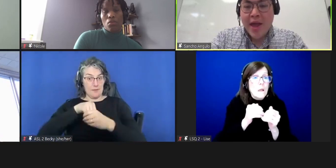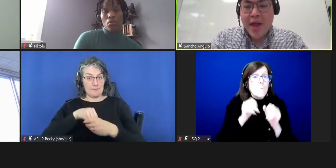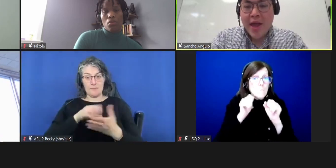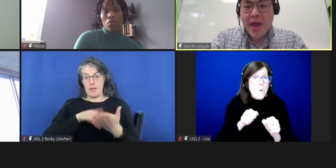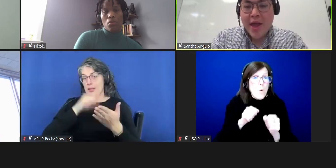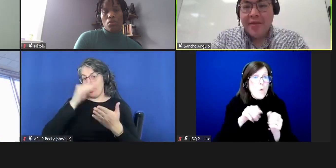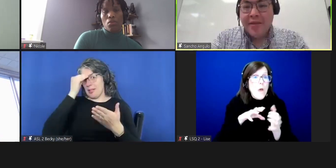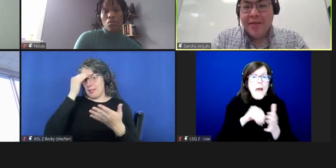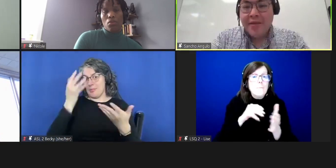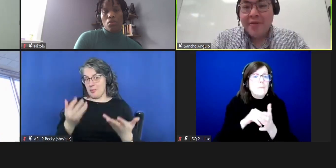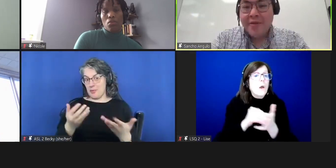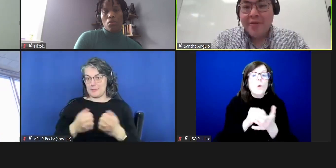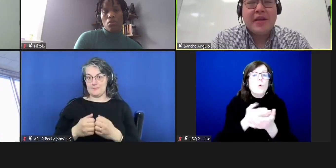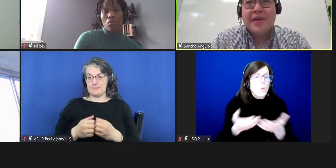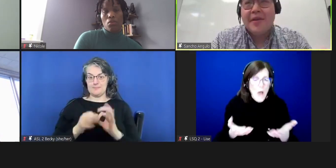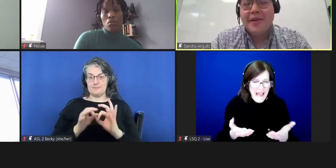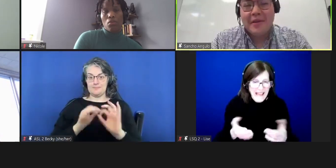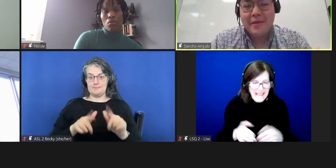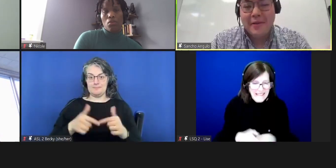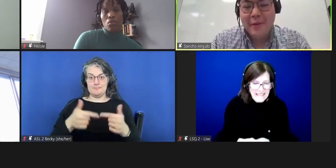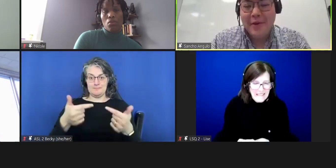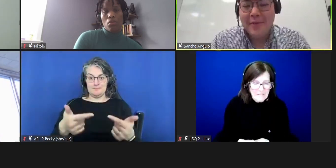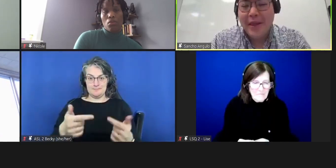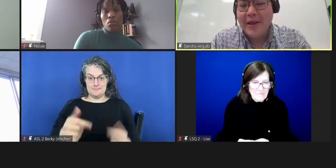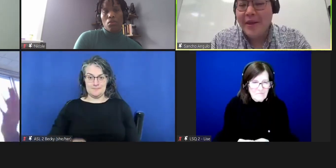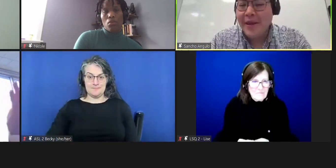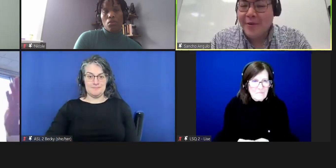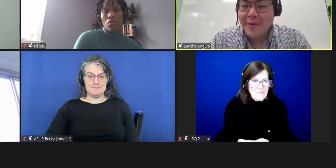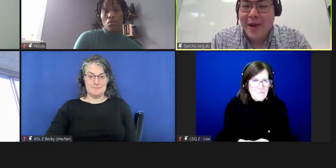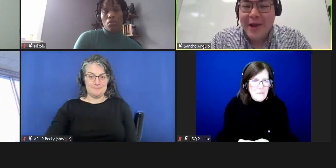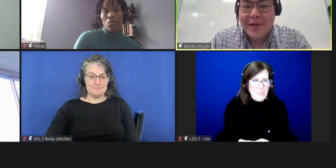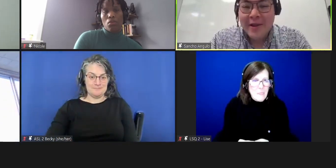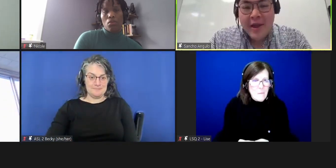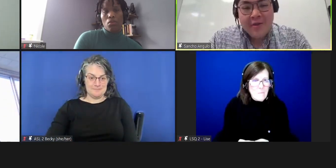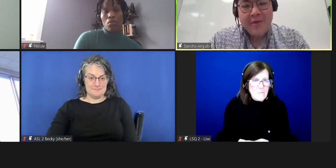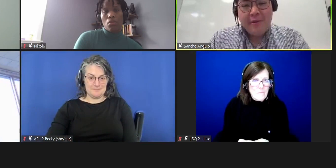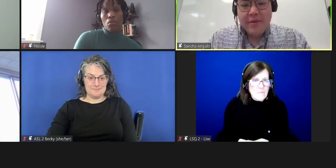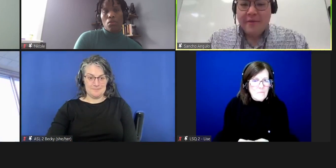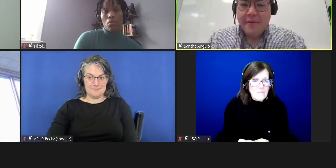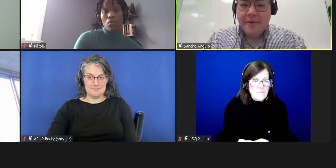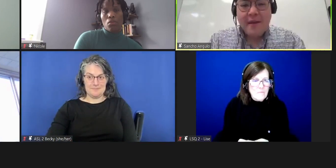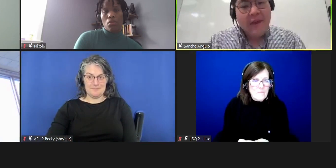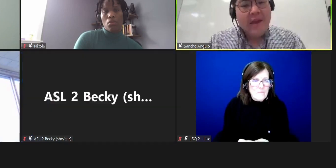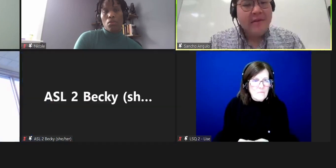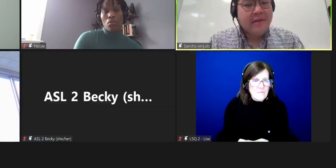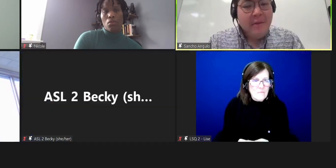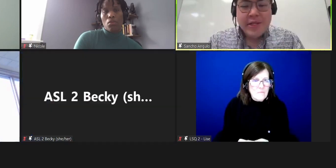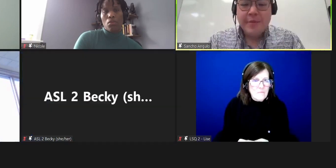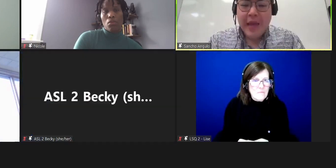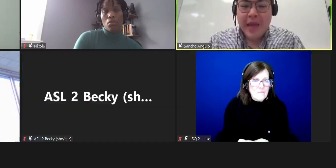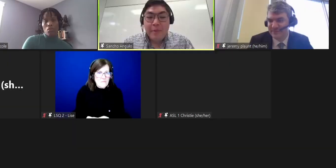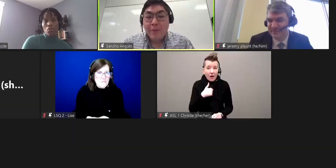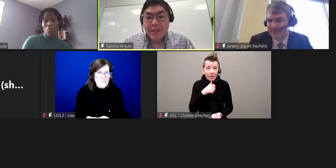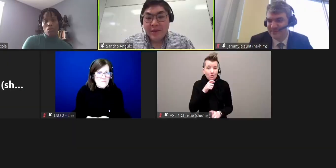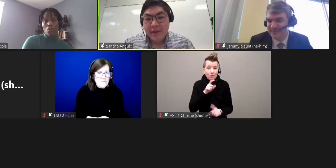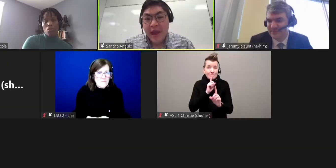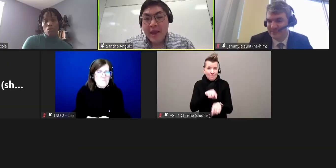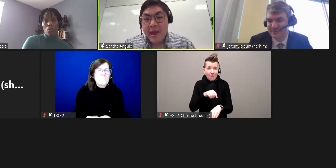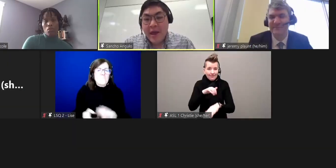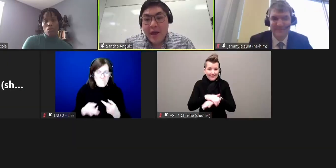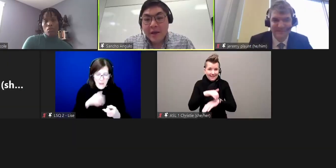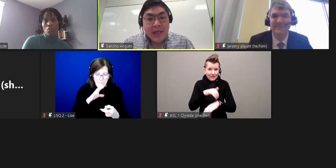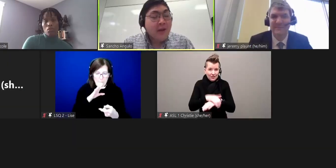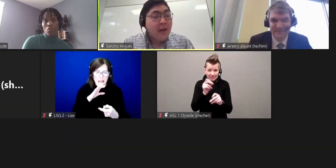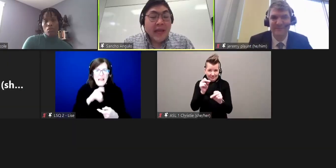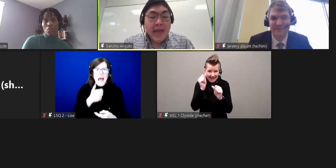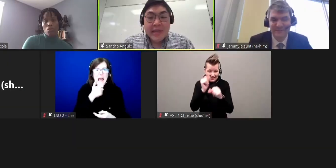Yeah, so I'll speak in English just so it's quicker for me to respond. So the first thing I'll say is say what you need. Je vais parler en anglais parce